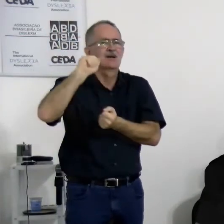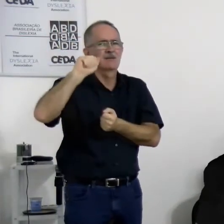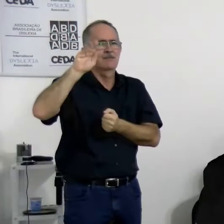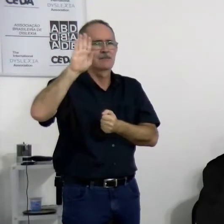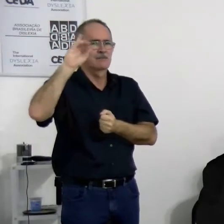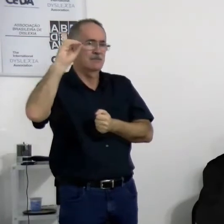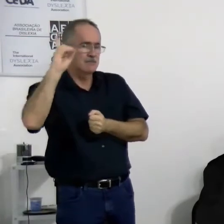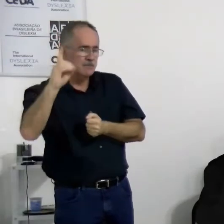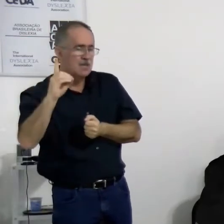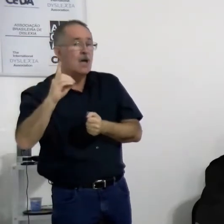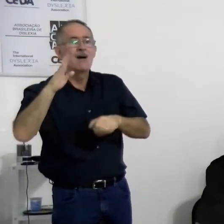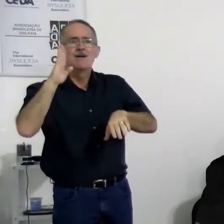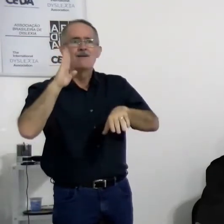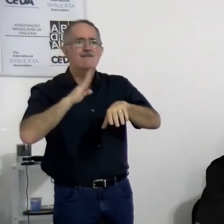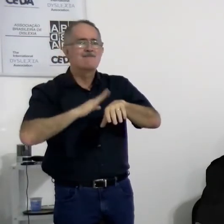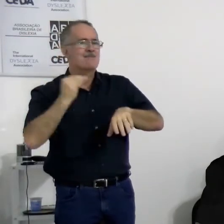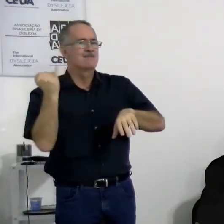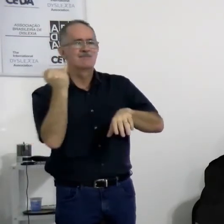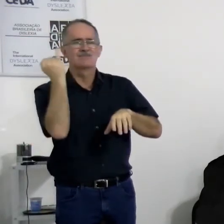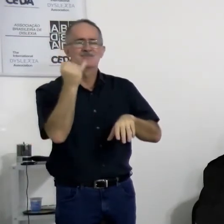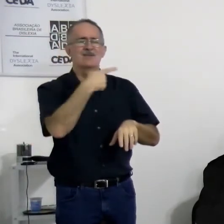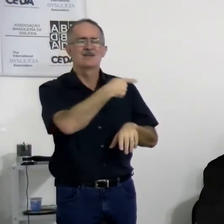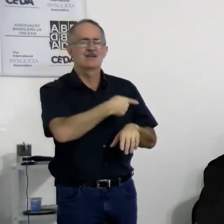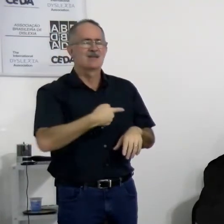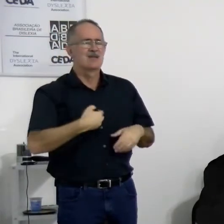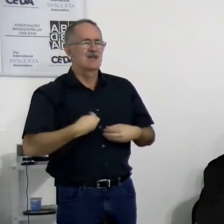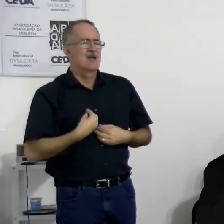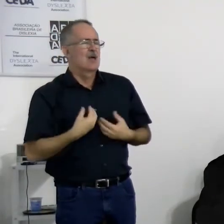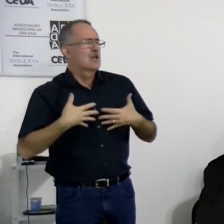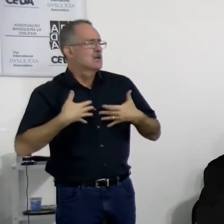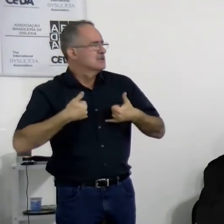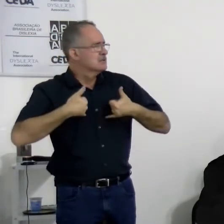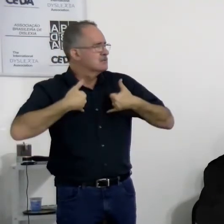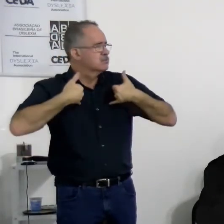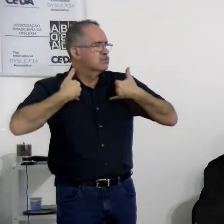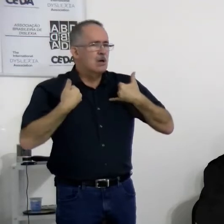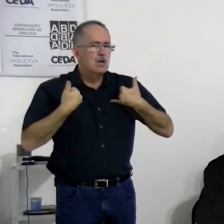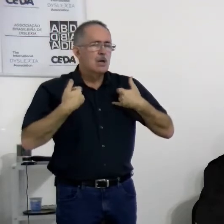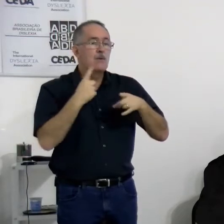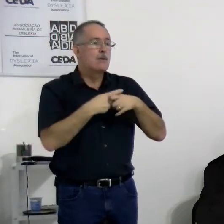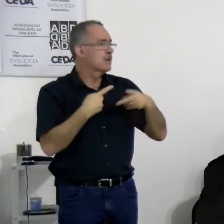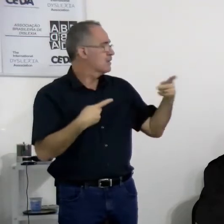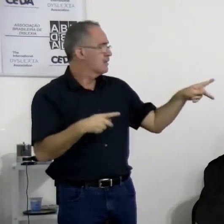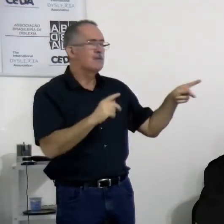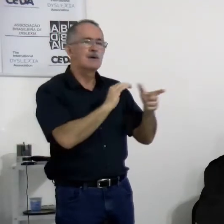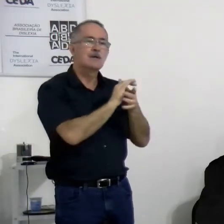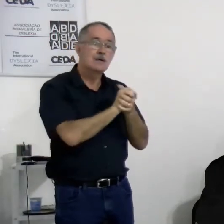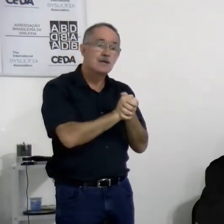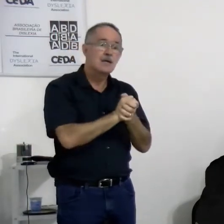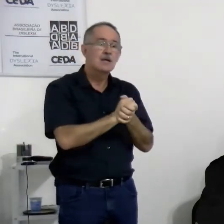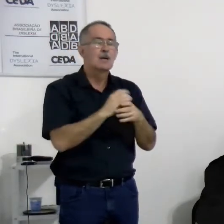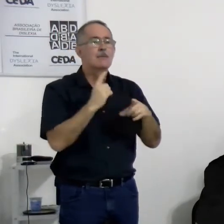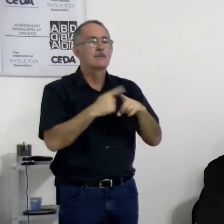me emocionou, e eu não posso nem me emocionar agora, foi quando meu marido morreu. Foi